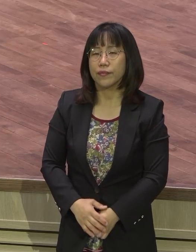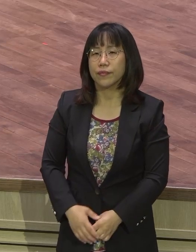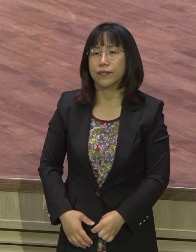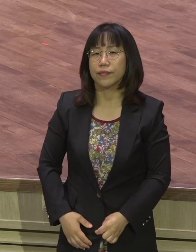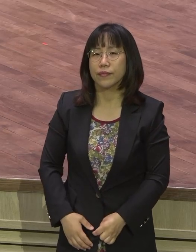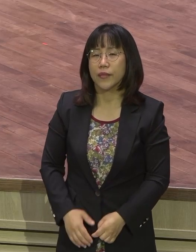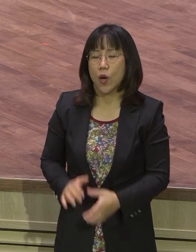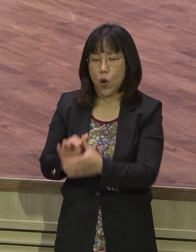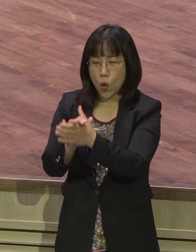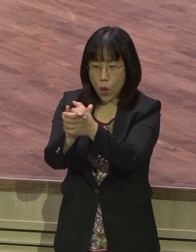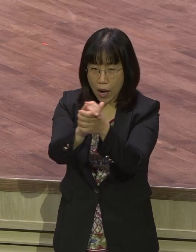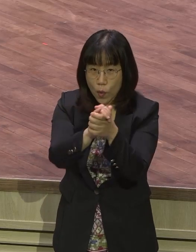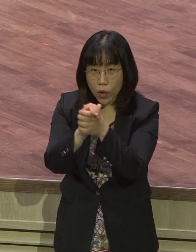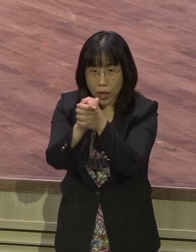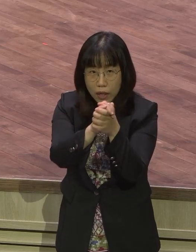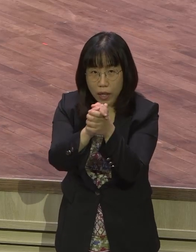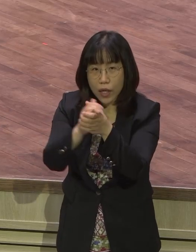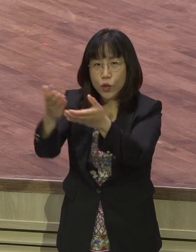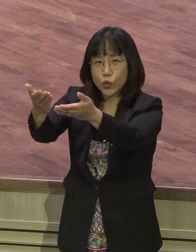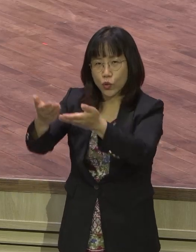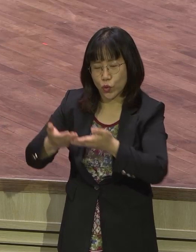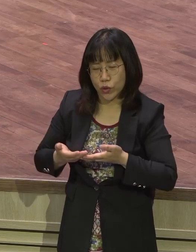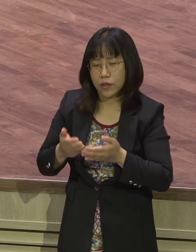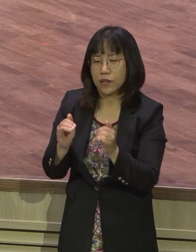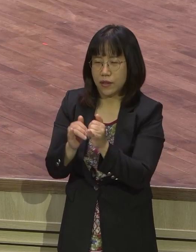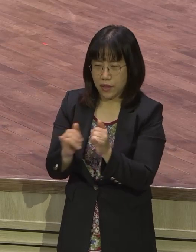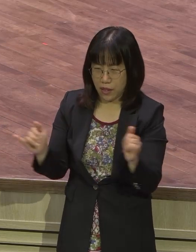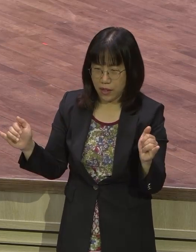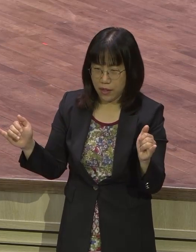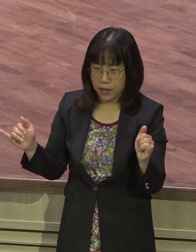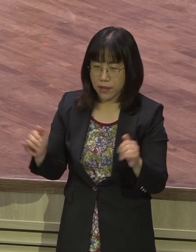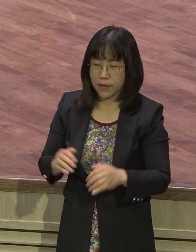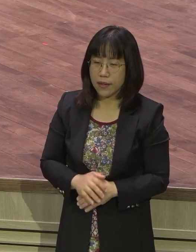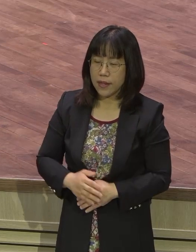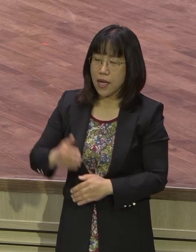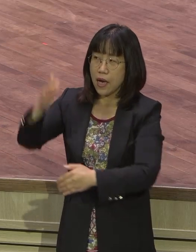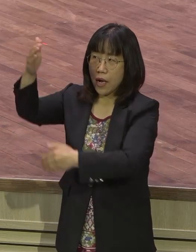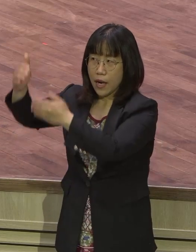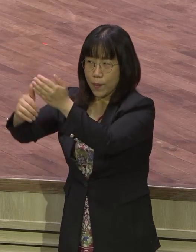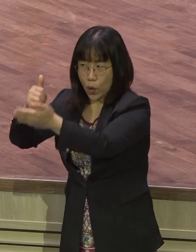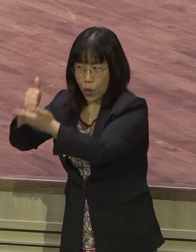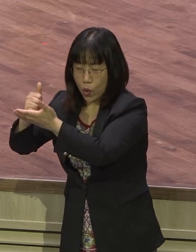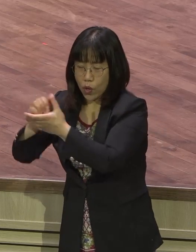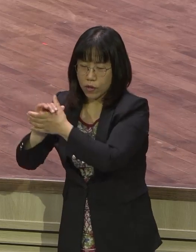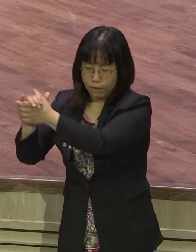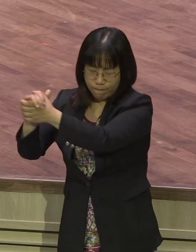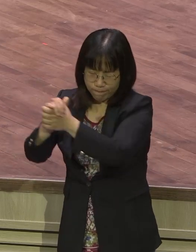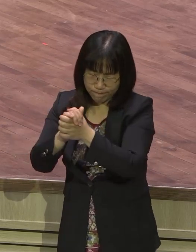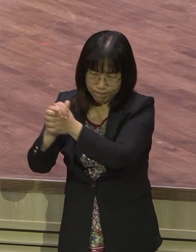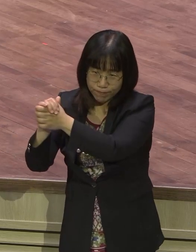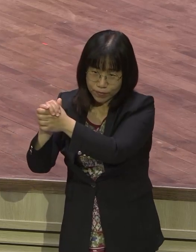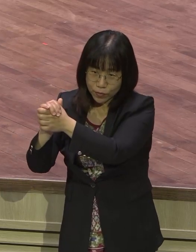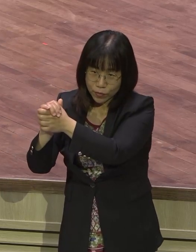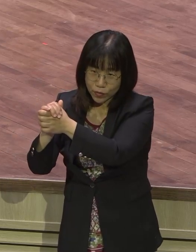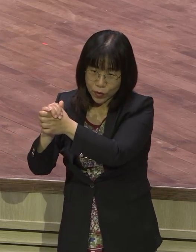화목하게 하는 존재 화목하게 하는 존재 하나님과 화목 위로 하나님과 화목